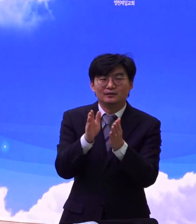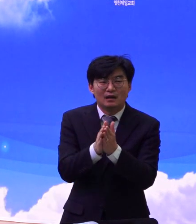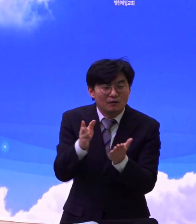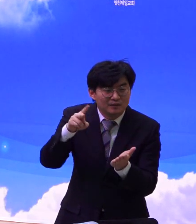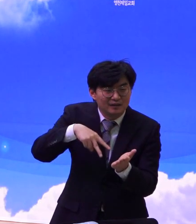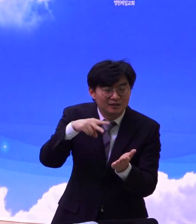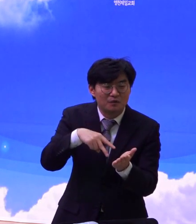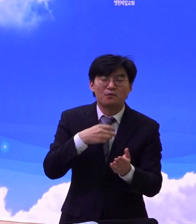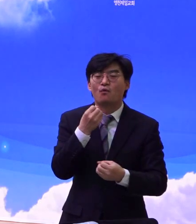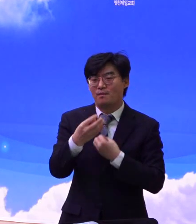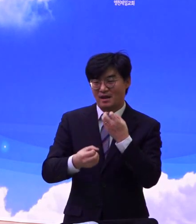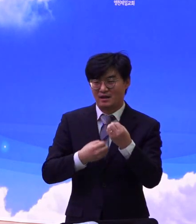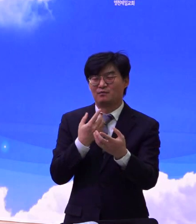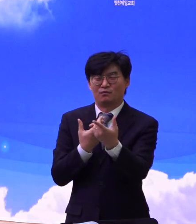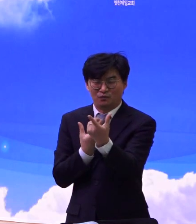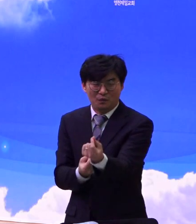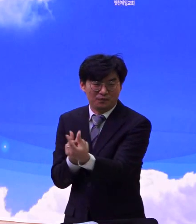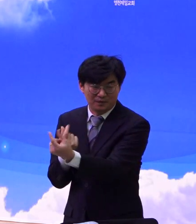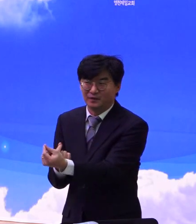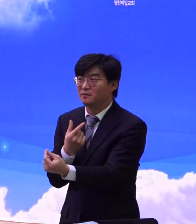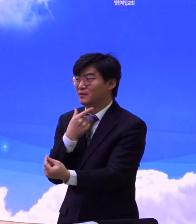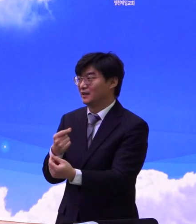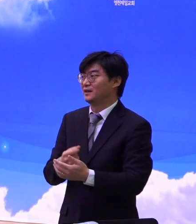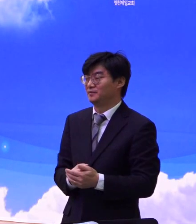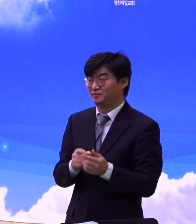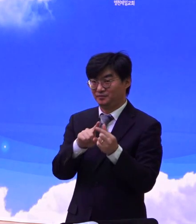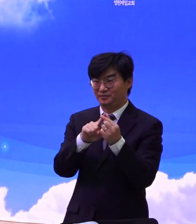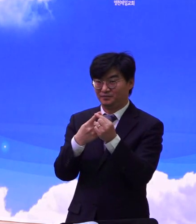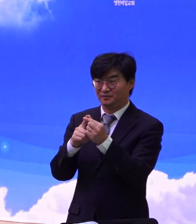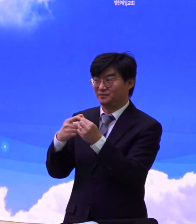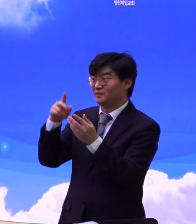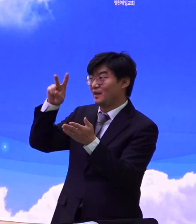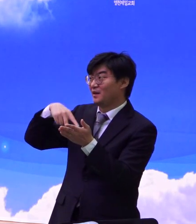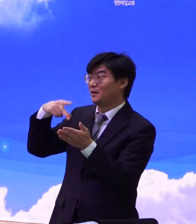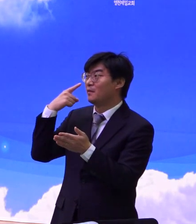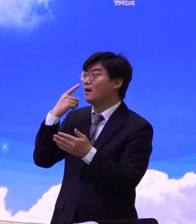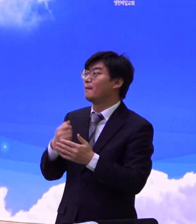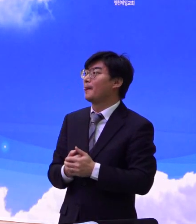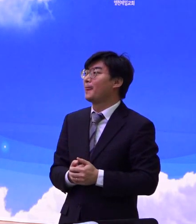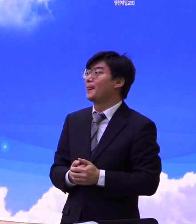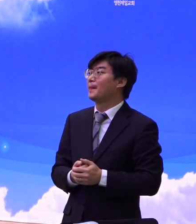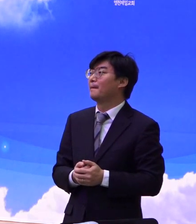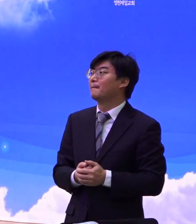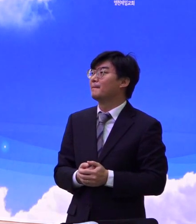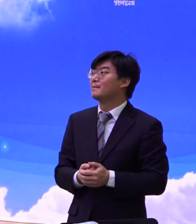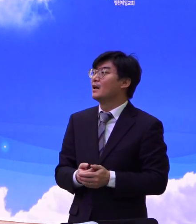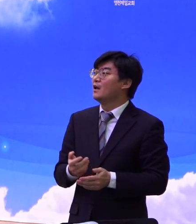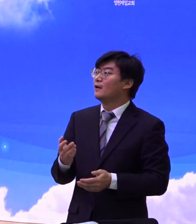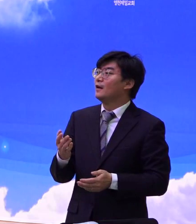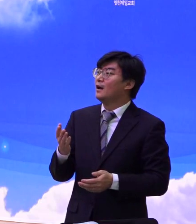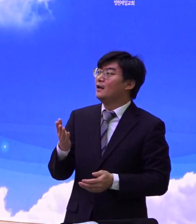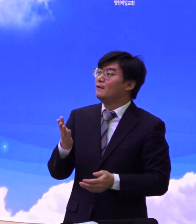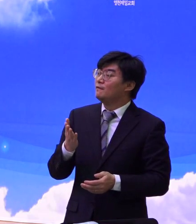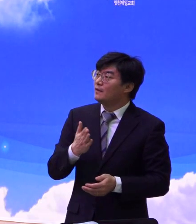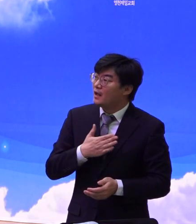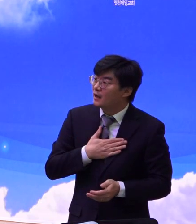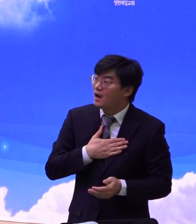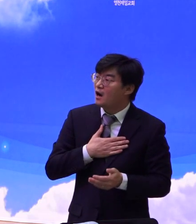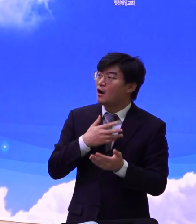되기를 간절히 소망합니다. 여러분 자막을 보시면서 내 고백으로 담아서 한번 같이 읽어보겠습니다.